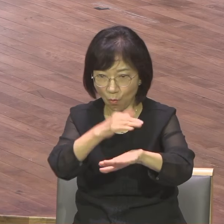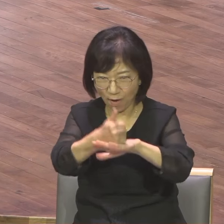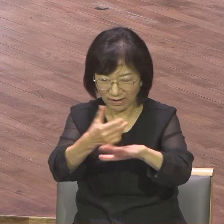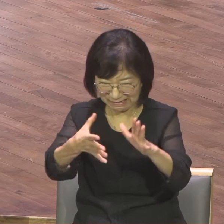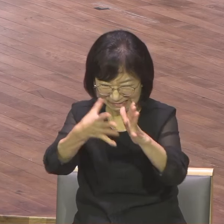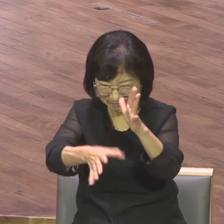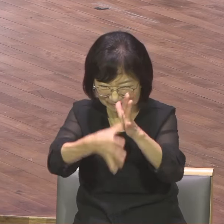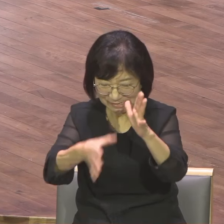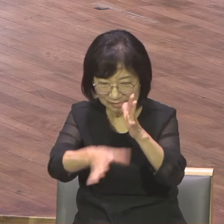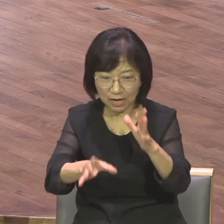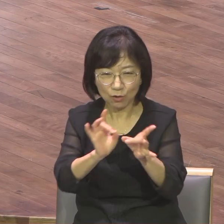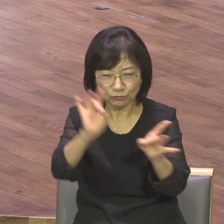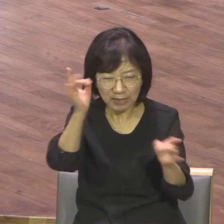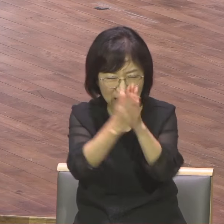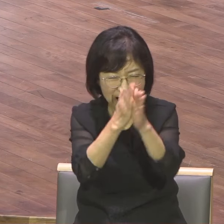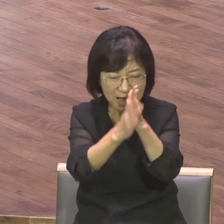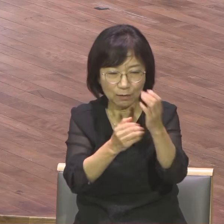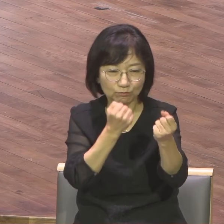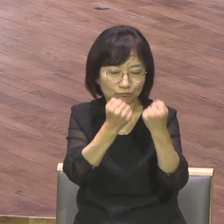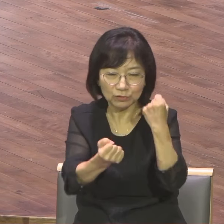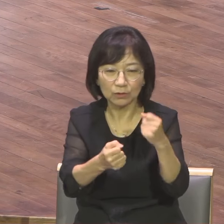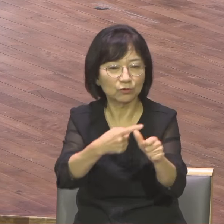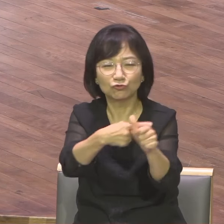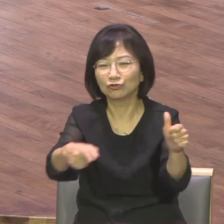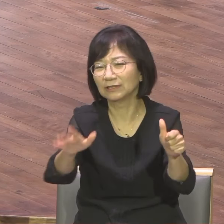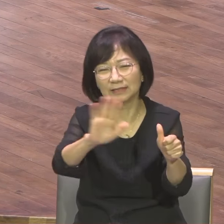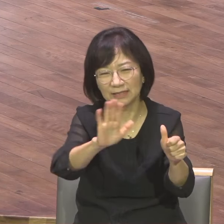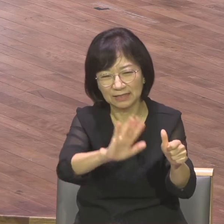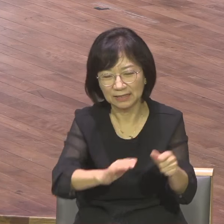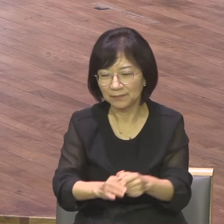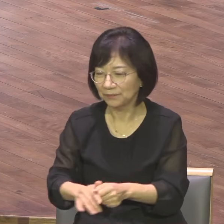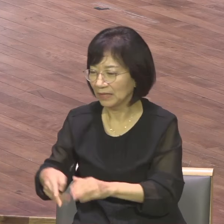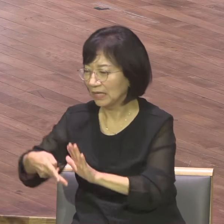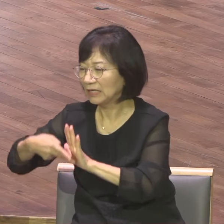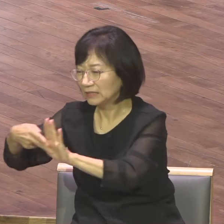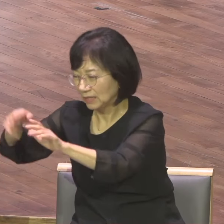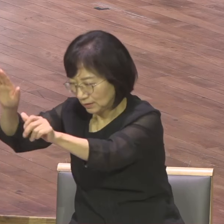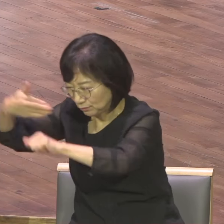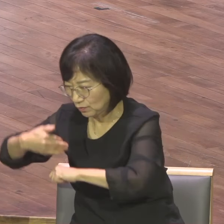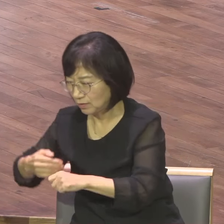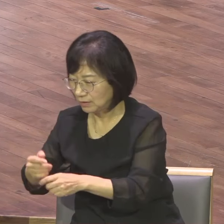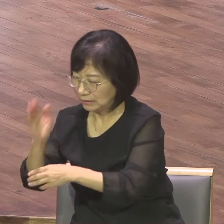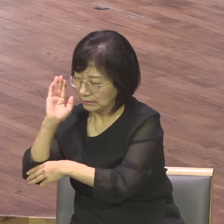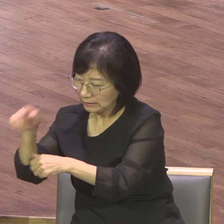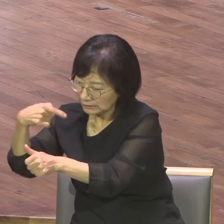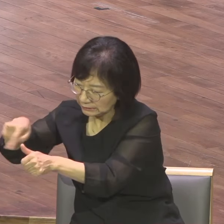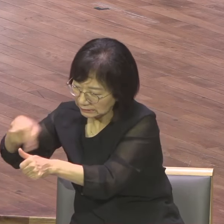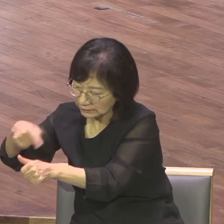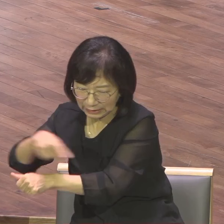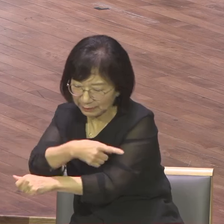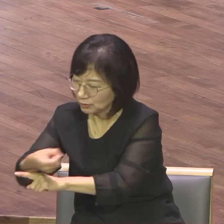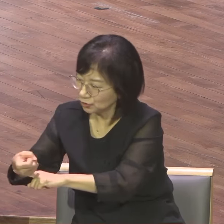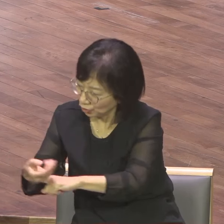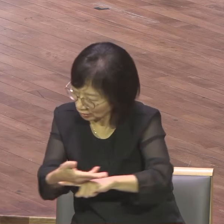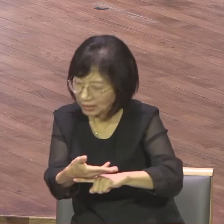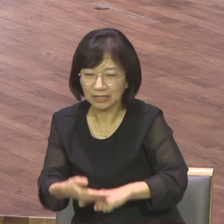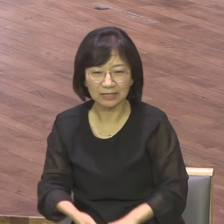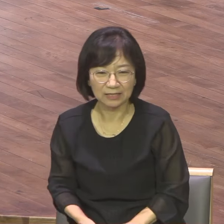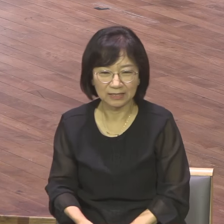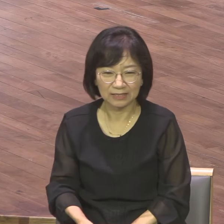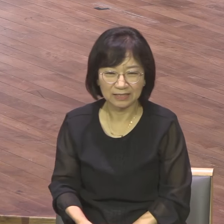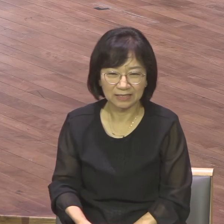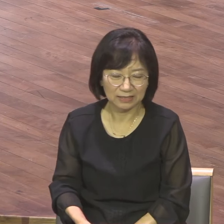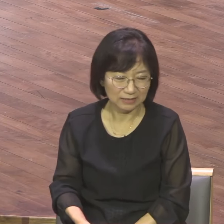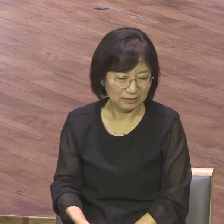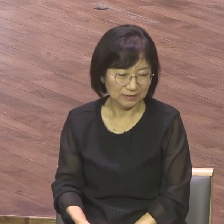본문 9절에 보면 이사야 선지자를 통해서 선포하신 말씀 중에 핵심 메시지가 나옵니다. 만일 너희가